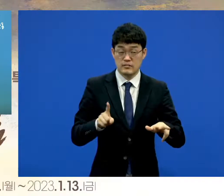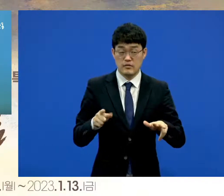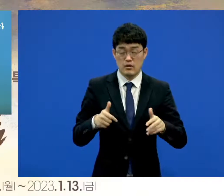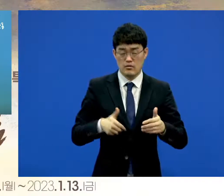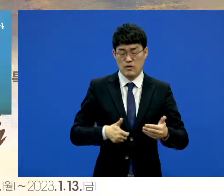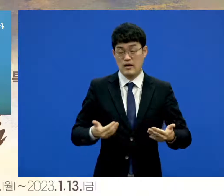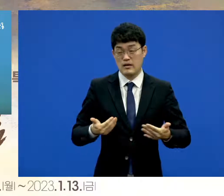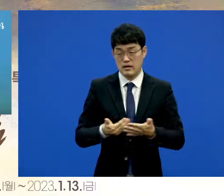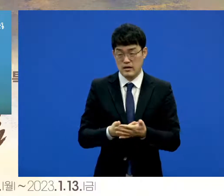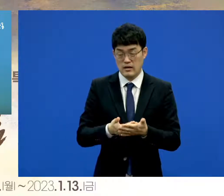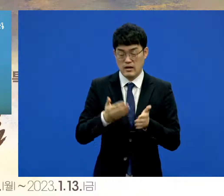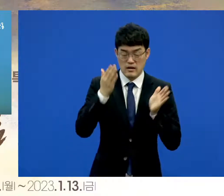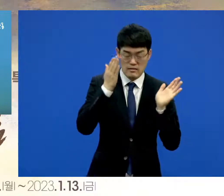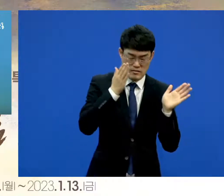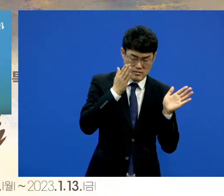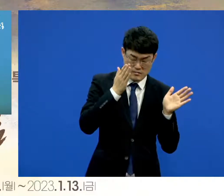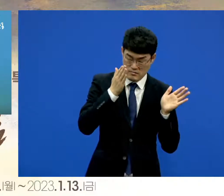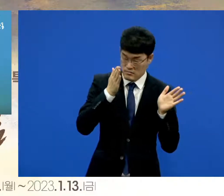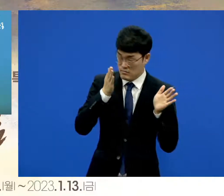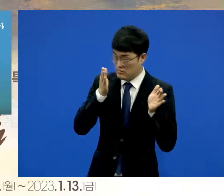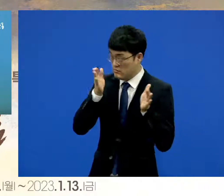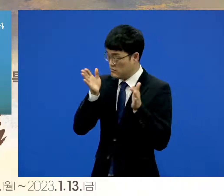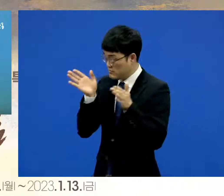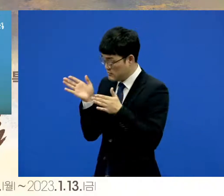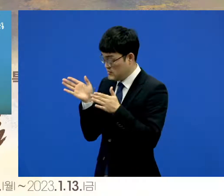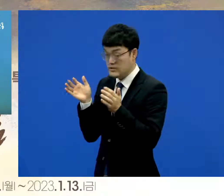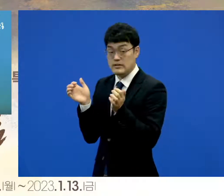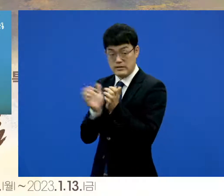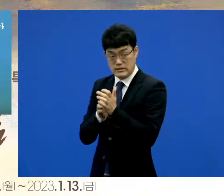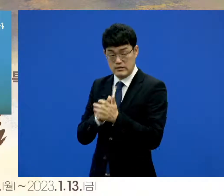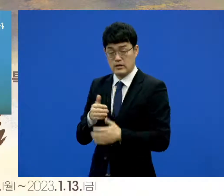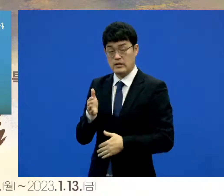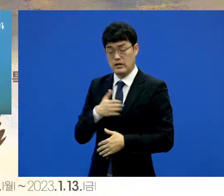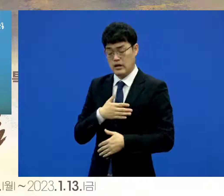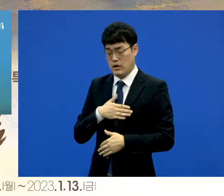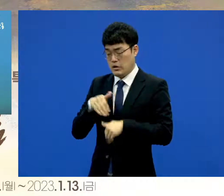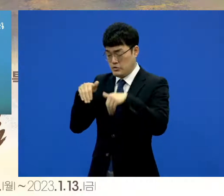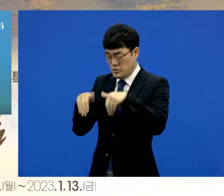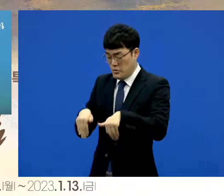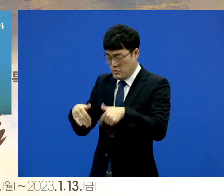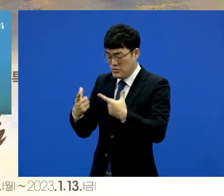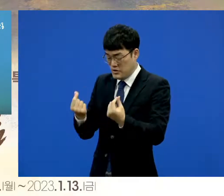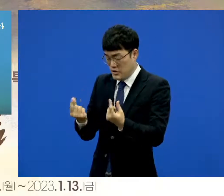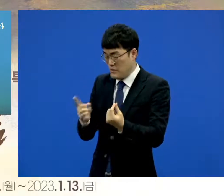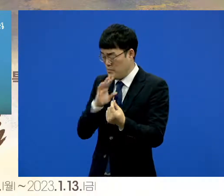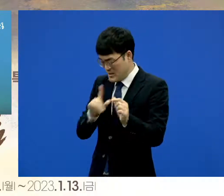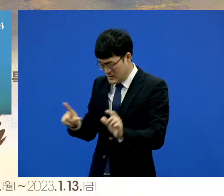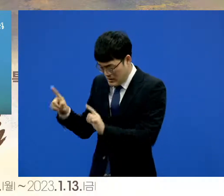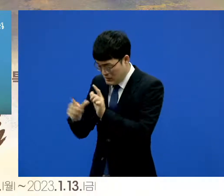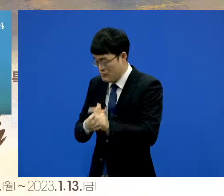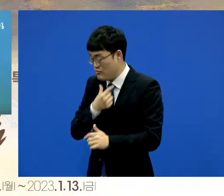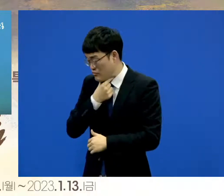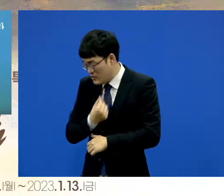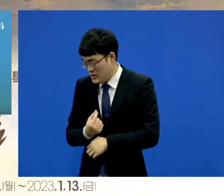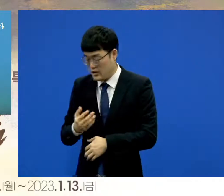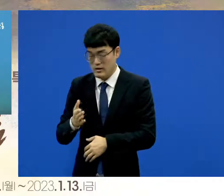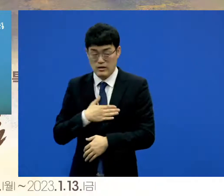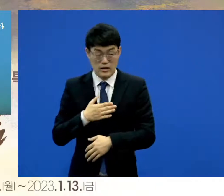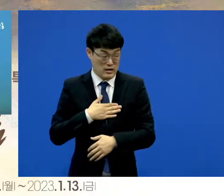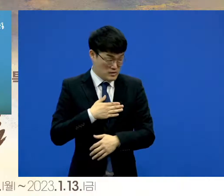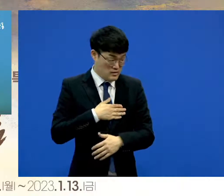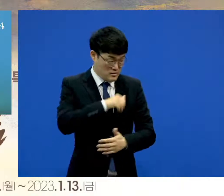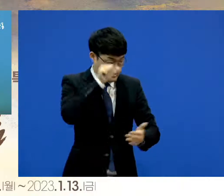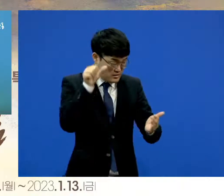단순히 품꾼의 하나로 먹고 사는 정도만 해결하기 원하고 있습니다. 더 이상 내 인생이 더 나빠지지 않기만을 바라고 지금